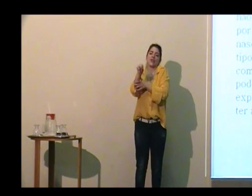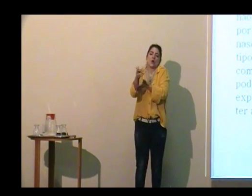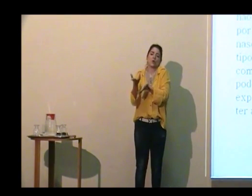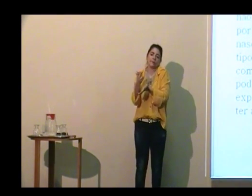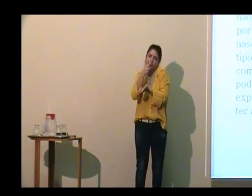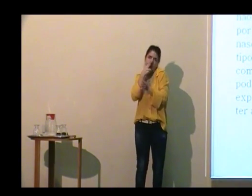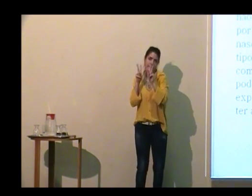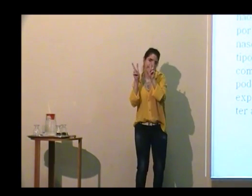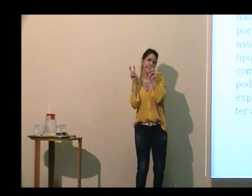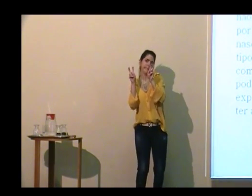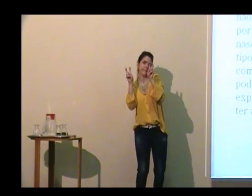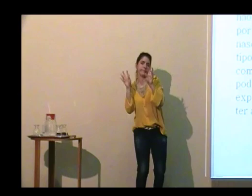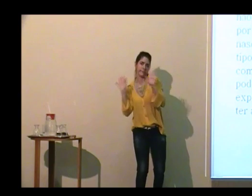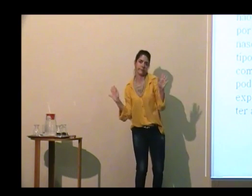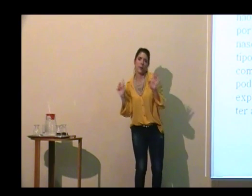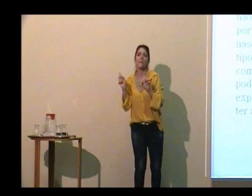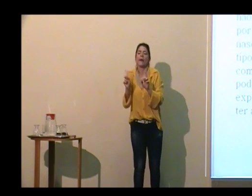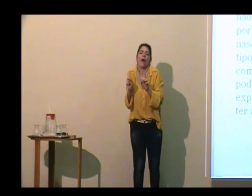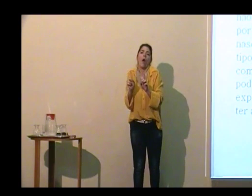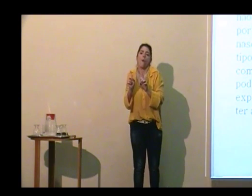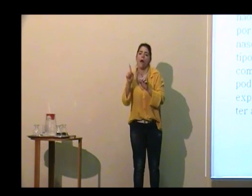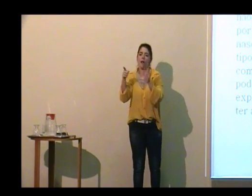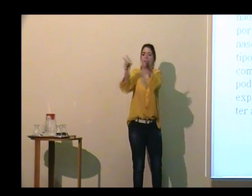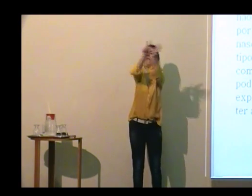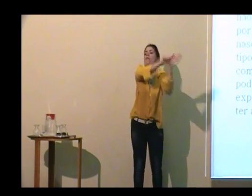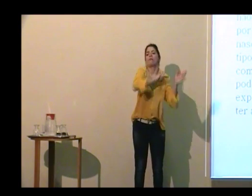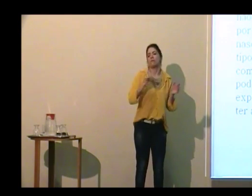Ele tem anticorpos, por exemplo.